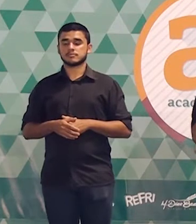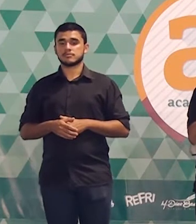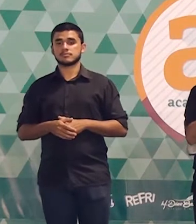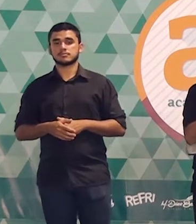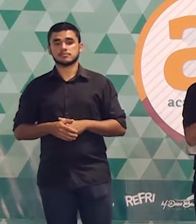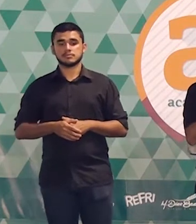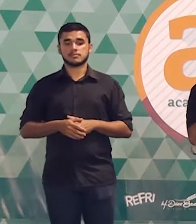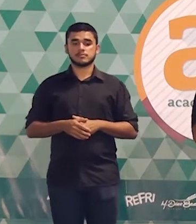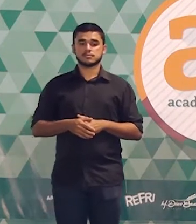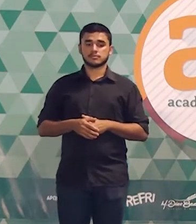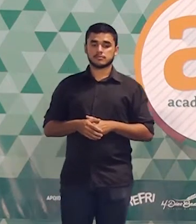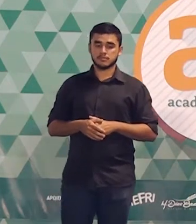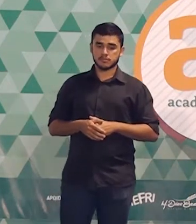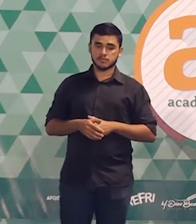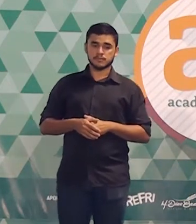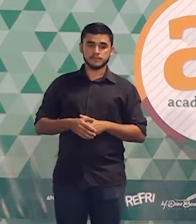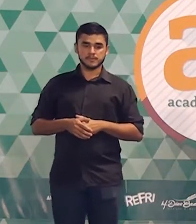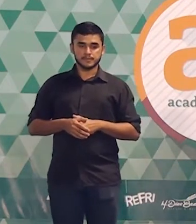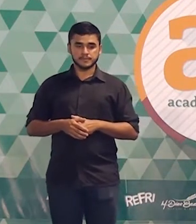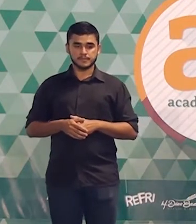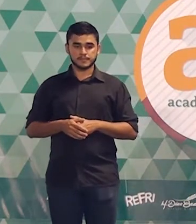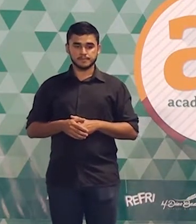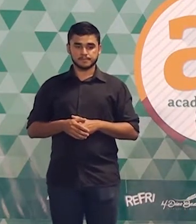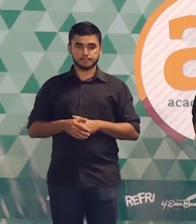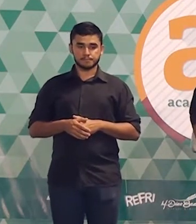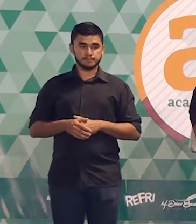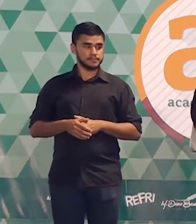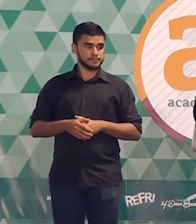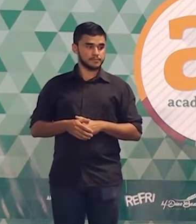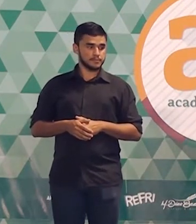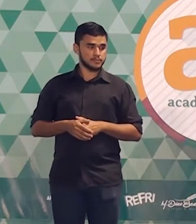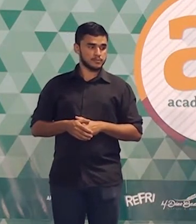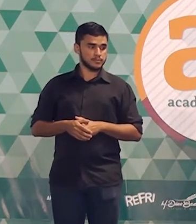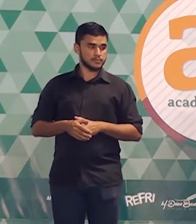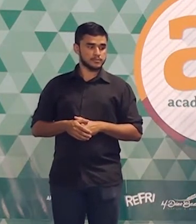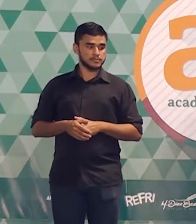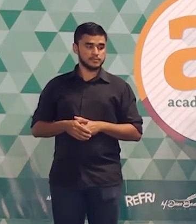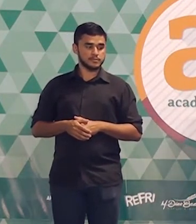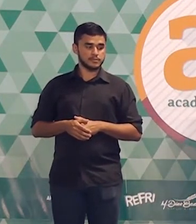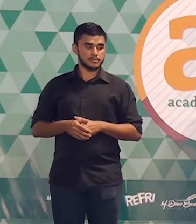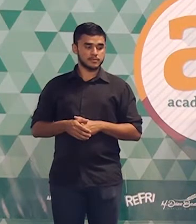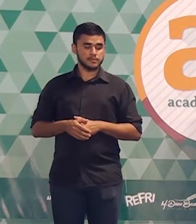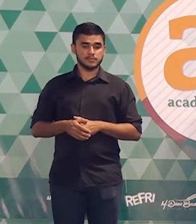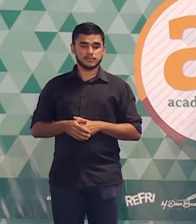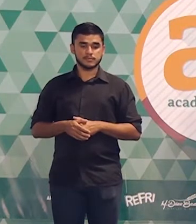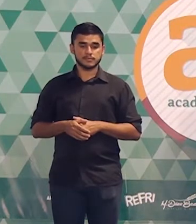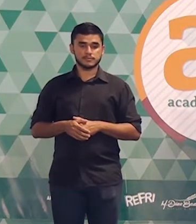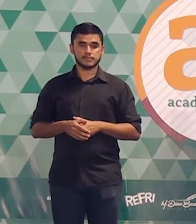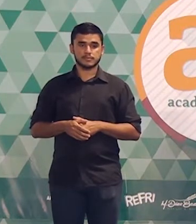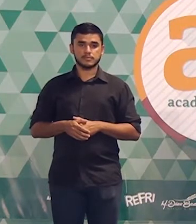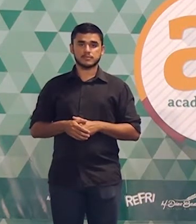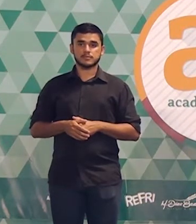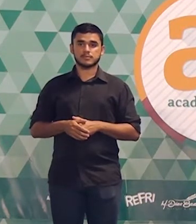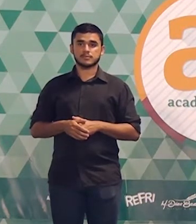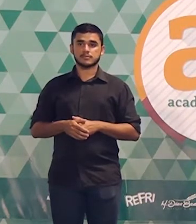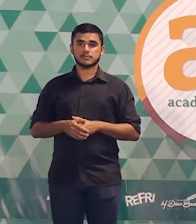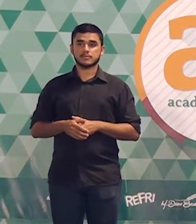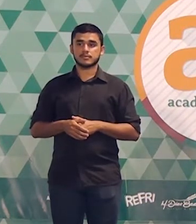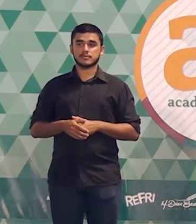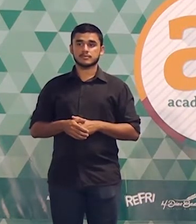Anitta Malfatti. Olha só algumas características do texto modernista. Tudo bom, amiga? Salva de